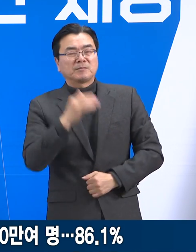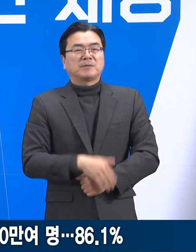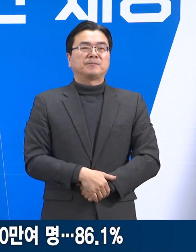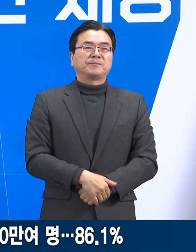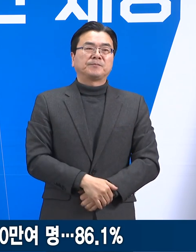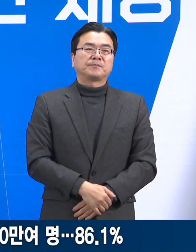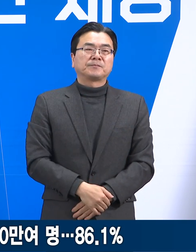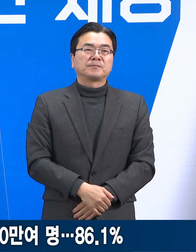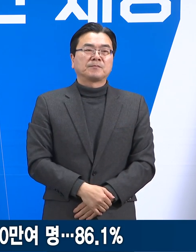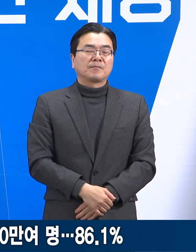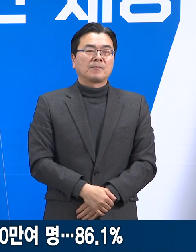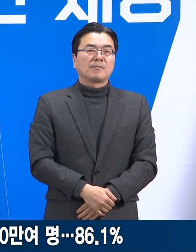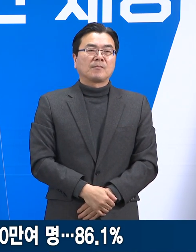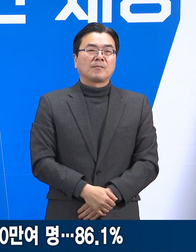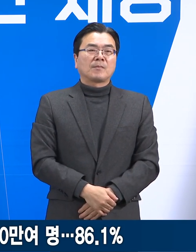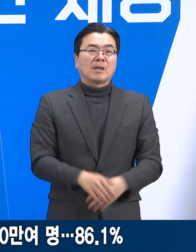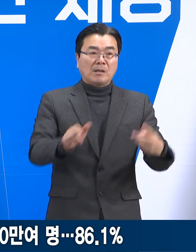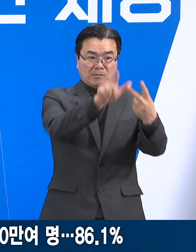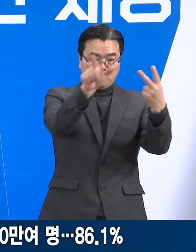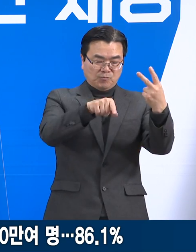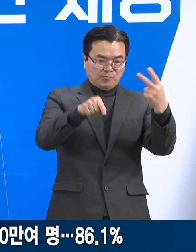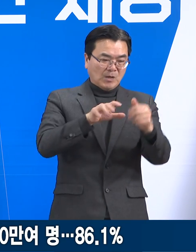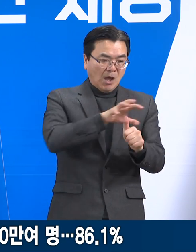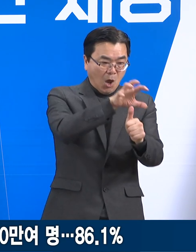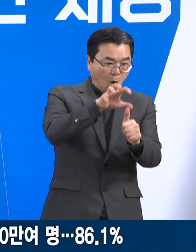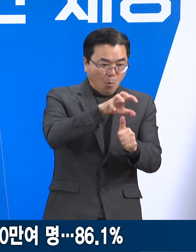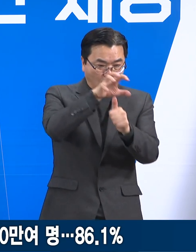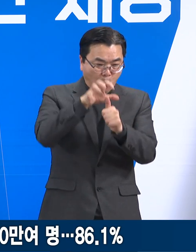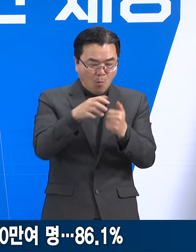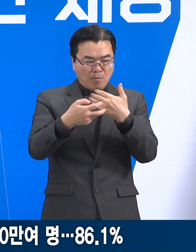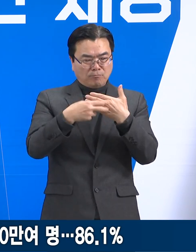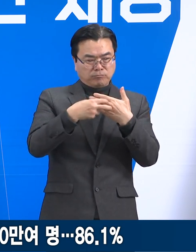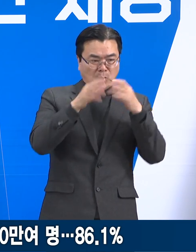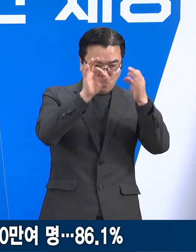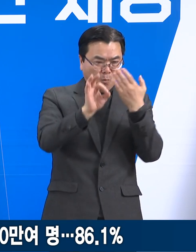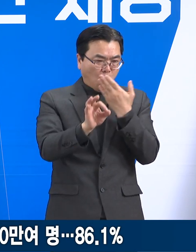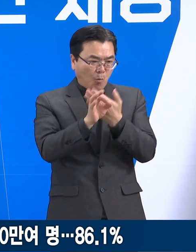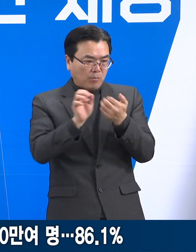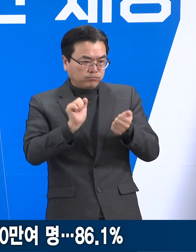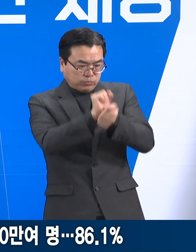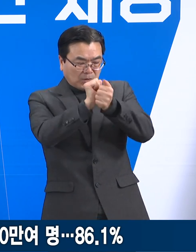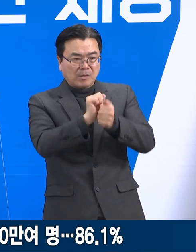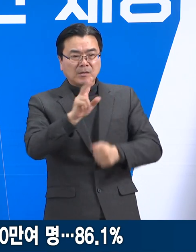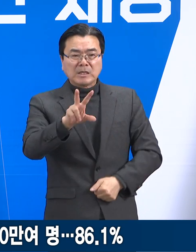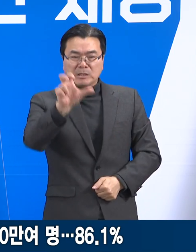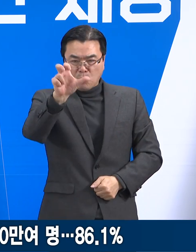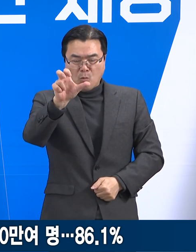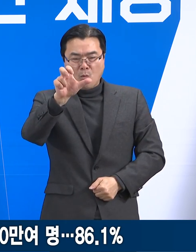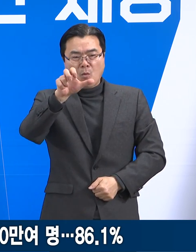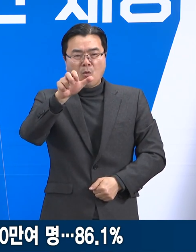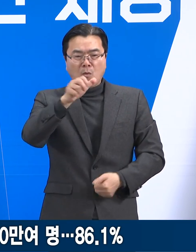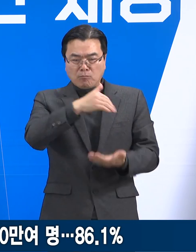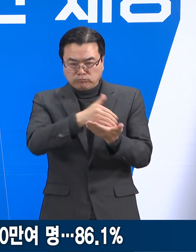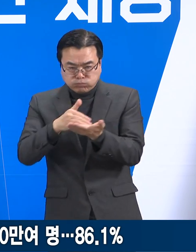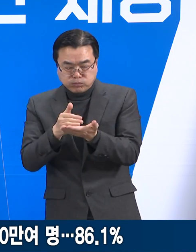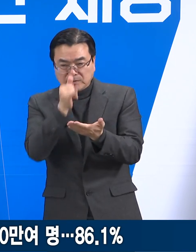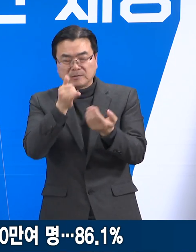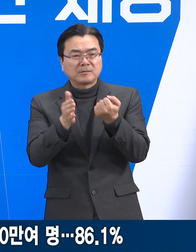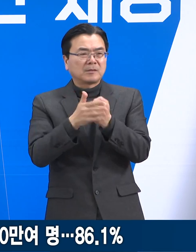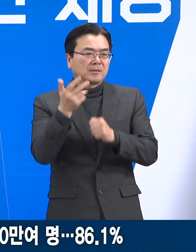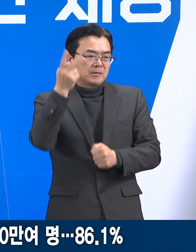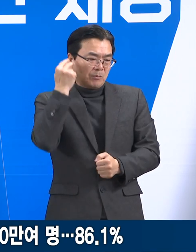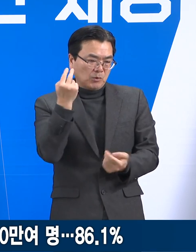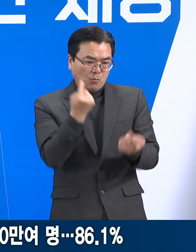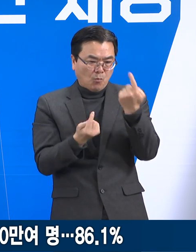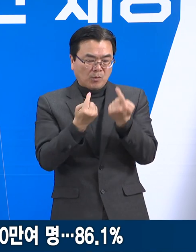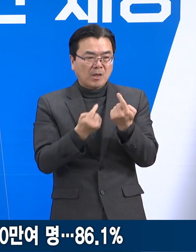2월 3주차 도내 요양원, 요양병원 집단 감염 발생 건수는 25건으로 3주 전인 1월 4주차 6건에 비해서 4배